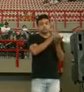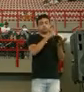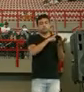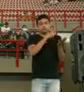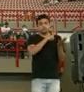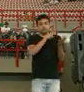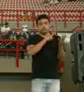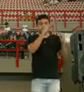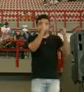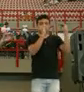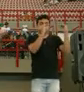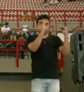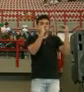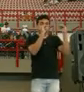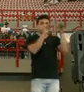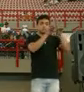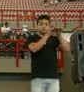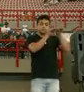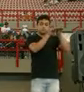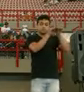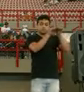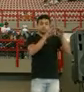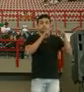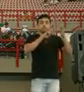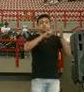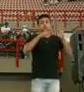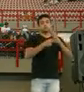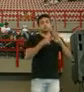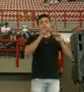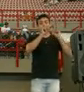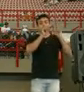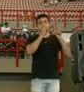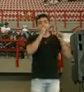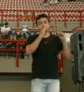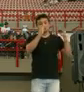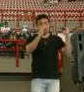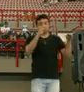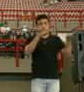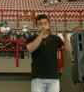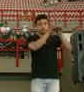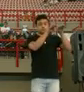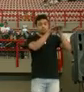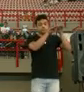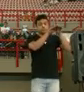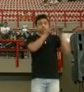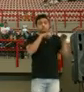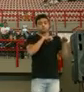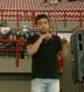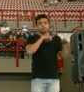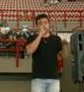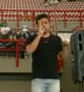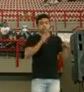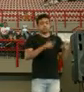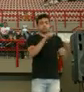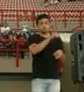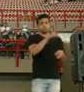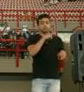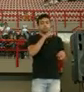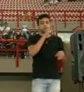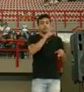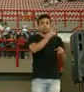tem que balancear a reação. O que é que significa, meus amigos, balancear a reação? Igualar a quantidade